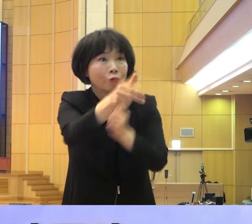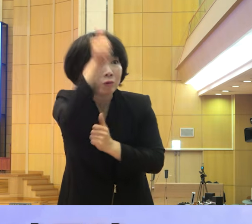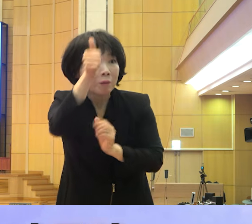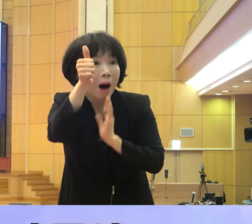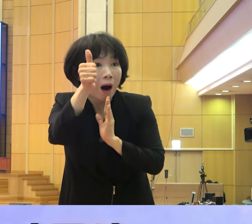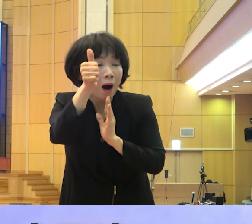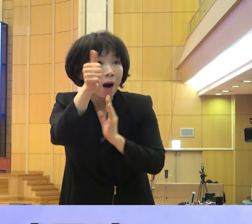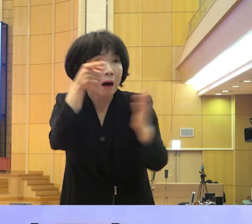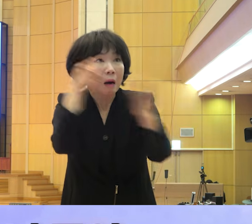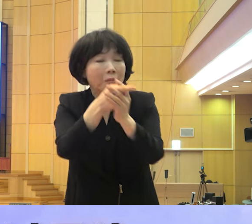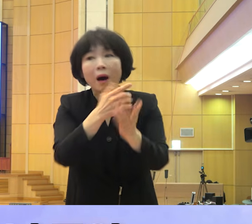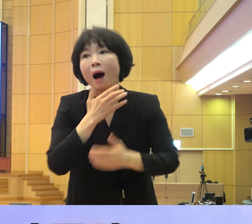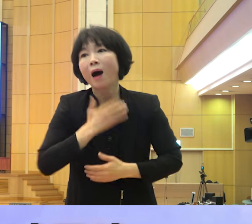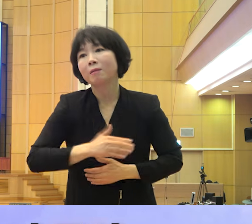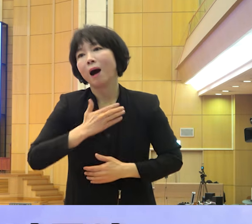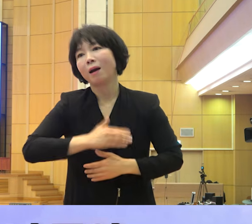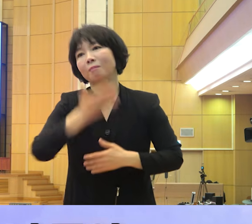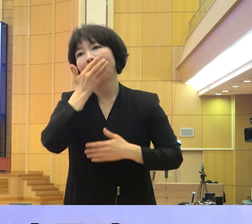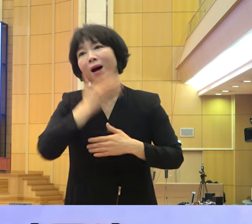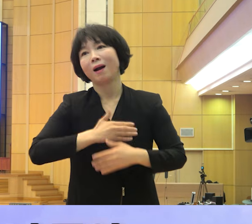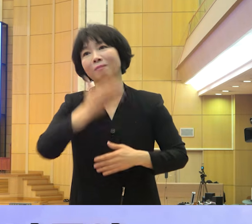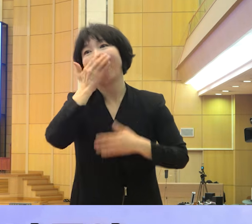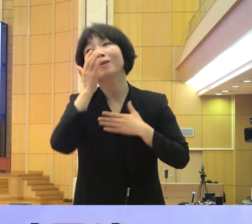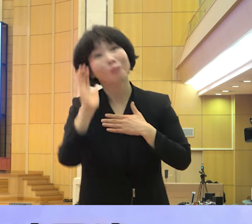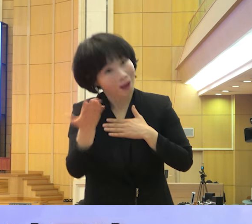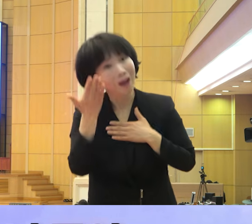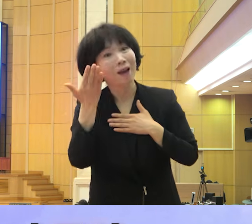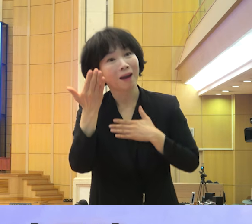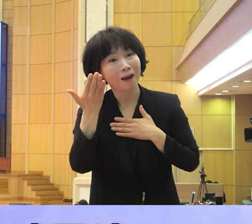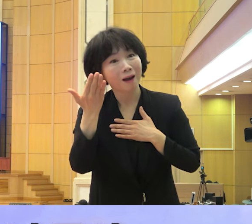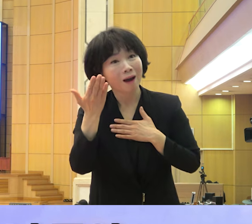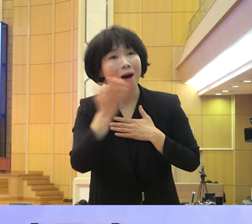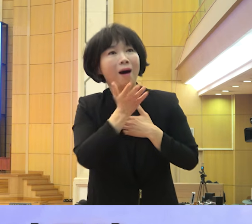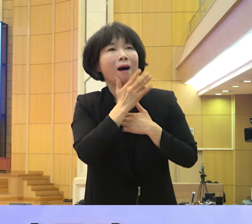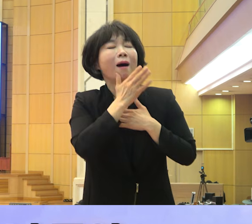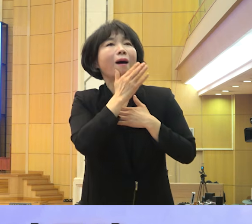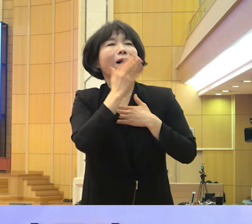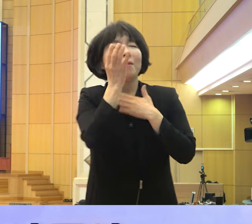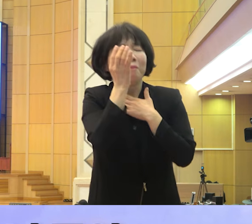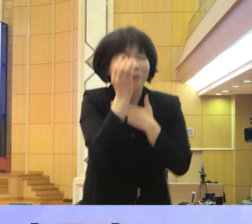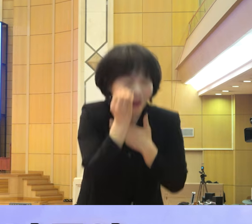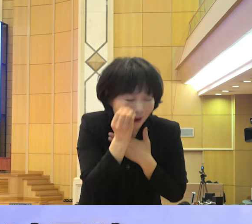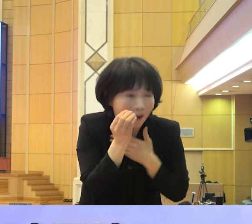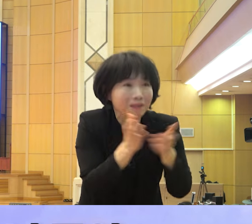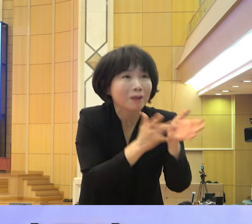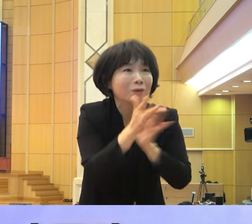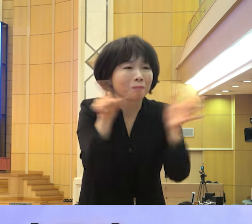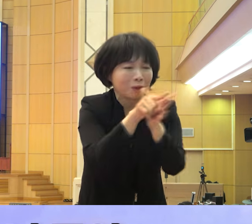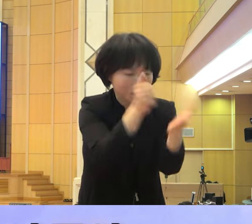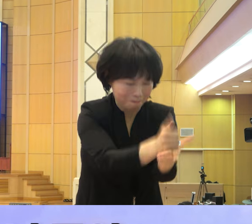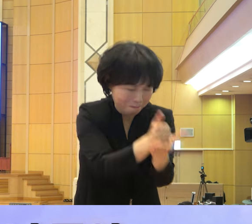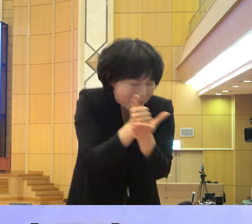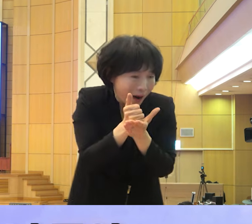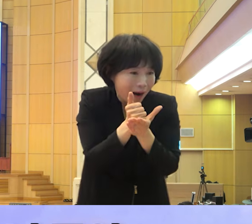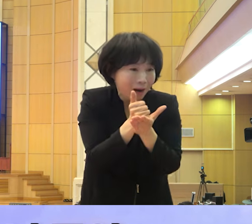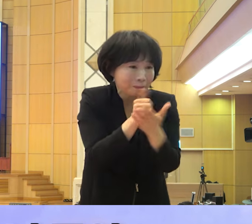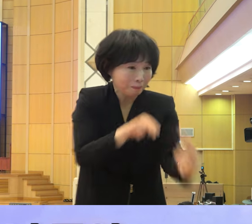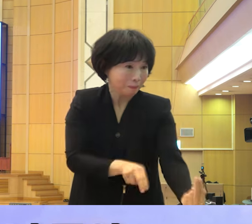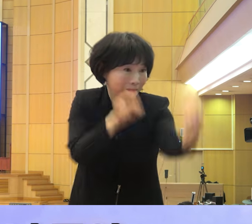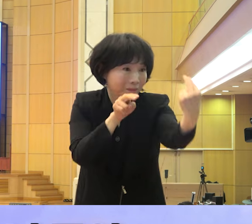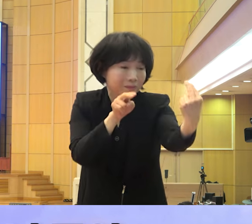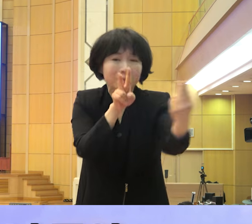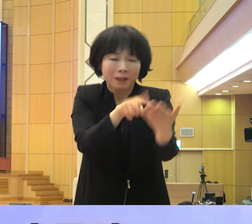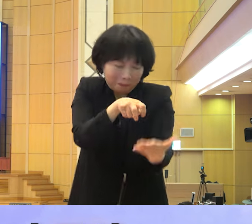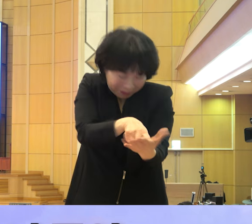알게 되는 거예요, 자동적으로. 그래서 그 자리에서 주님을 딱 영접하면서 무릎을 꿇고,